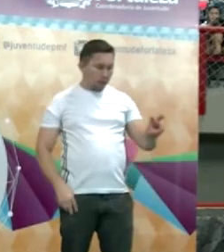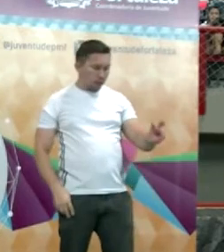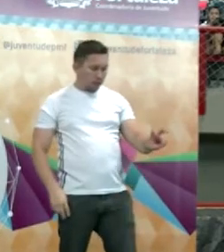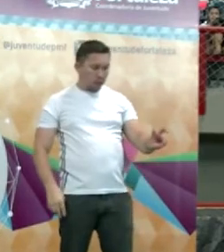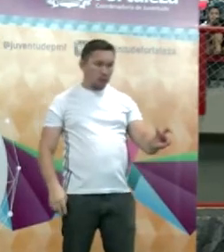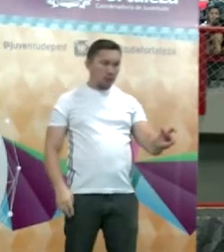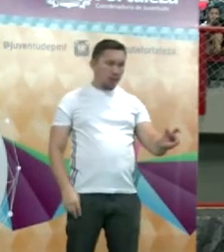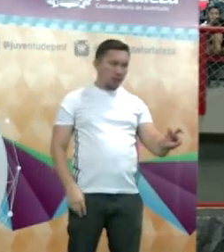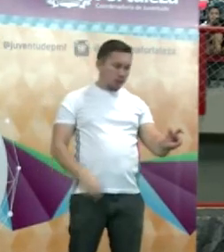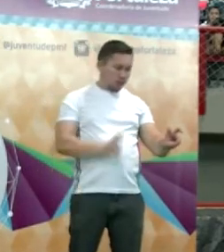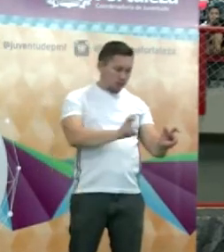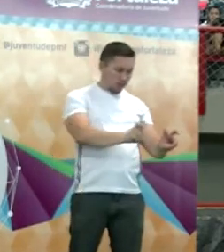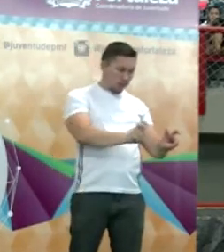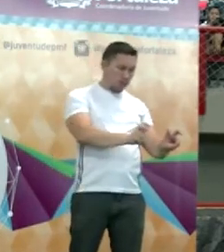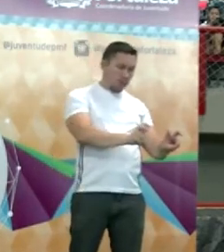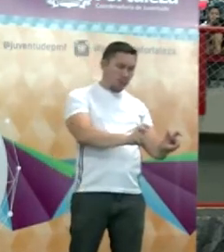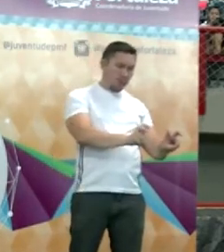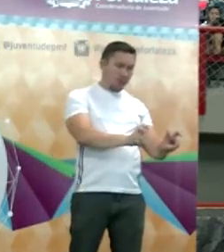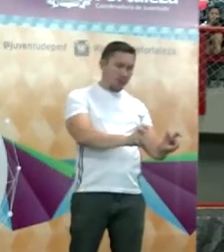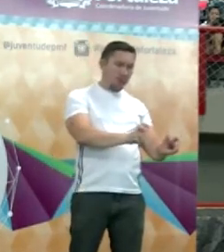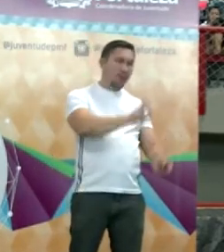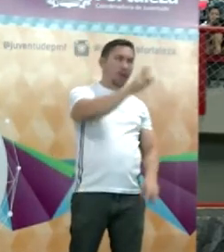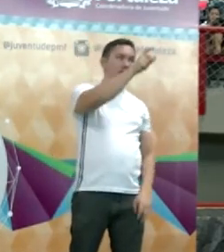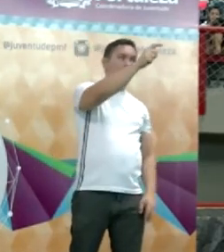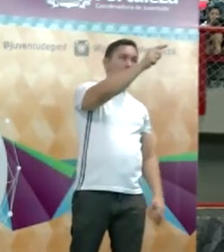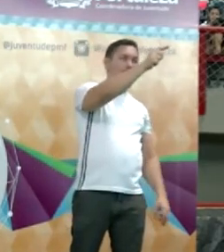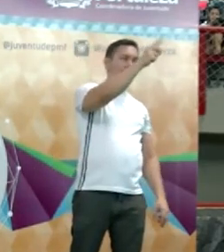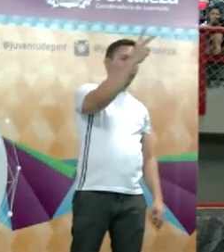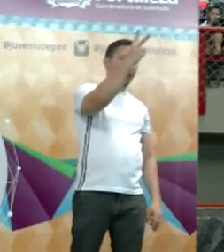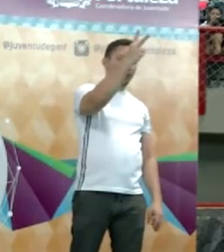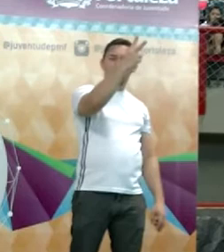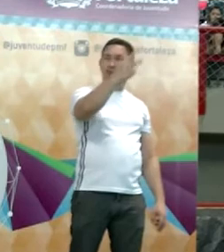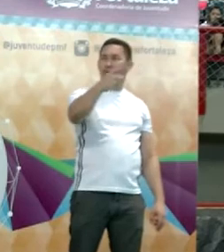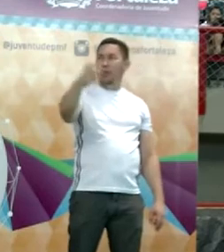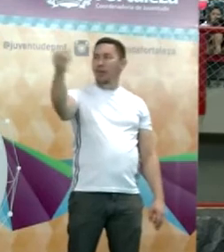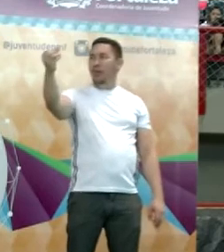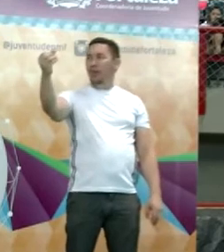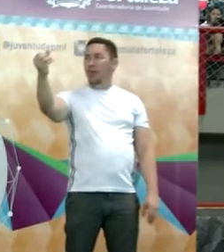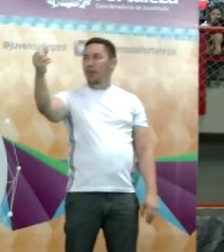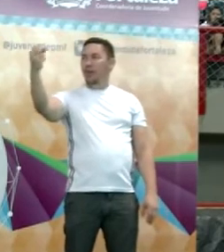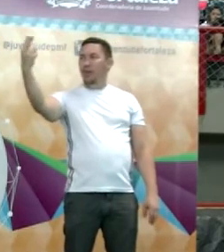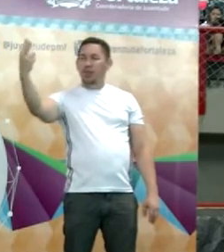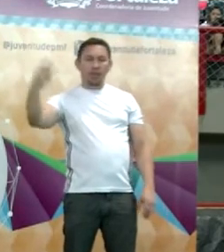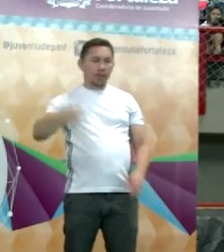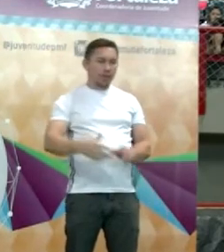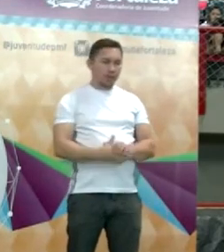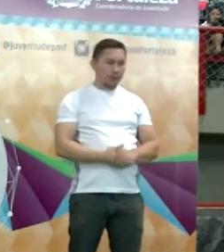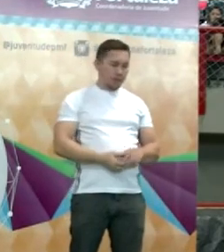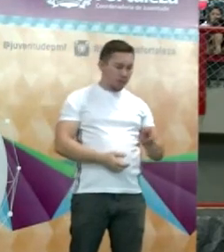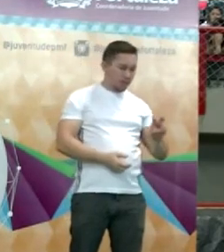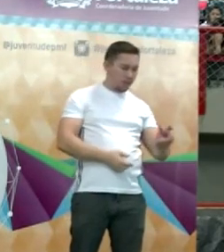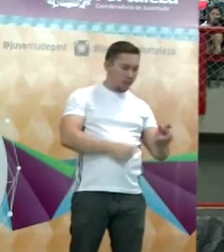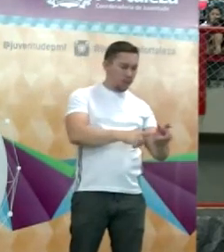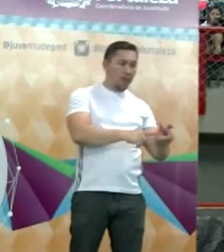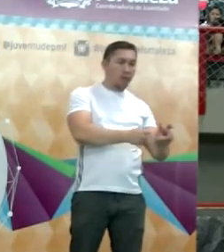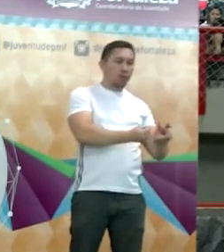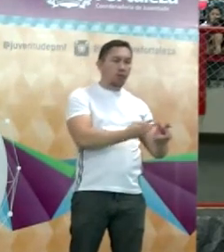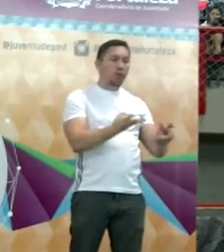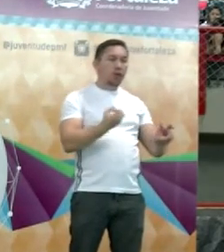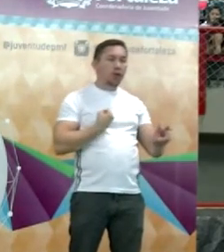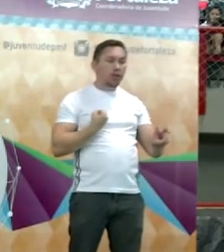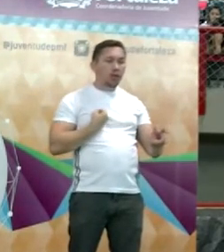vezes, tem que ter o 6 duas vezes, tem que ter o 7 duas vezes. Tu sabe quantas vezes tem o 5 dentro do primeiro